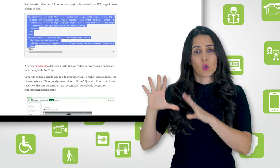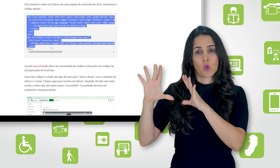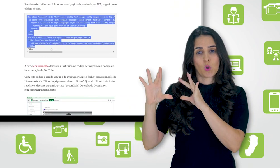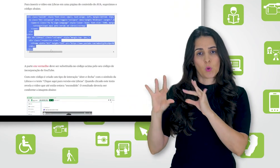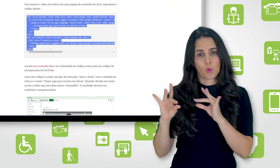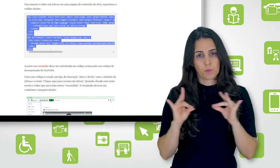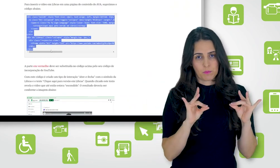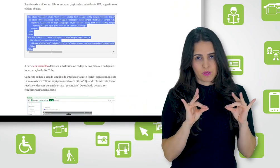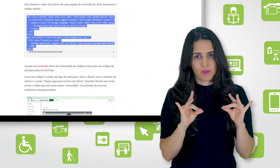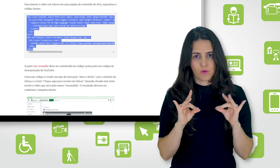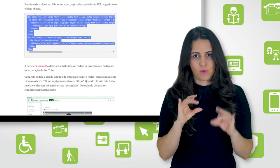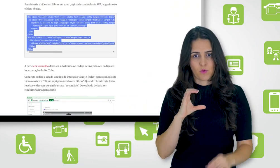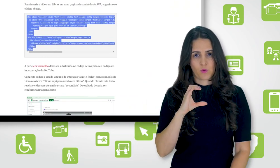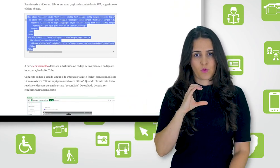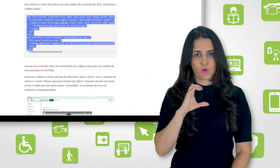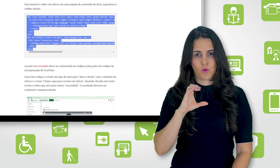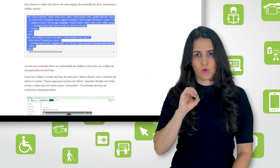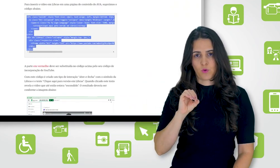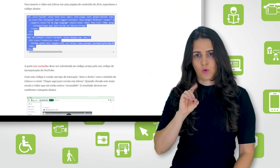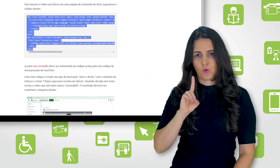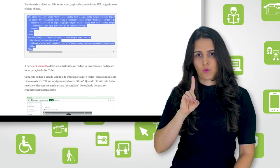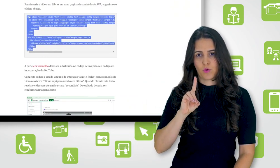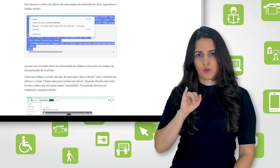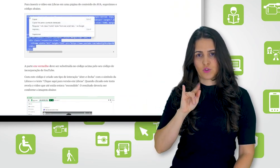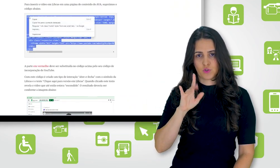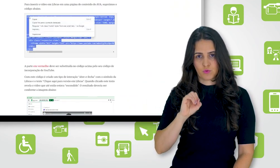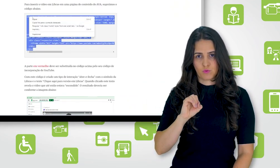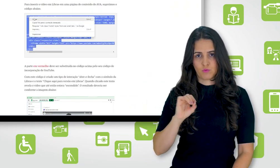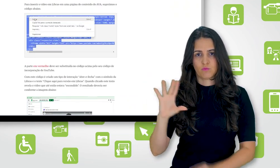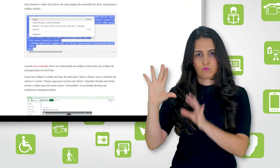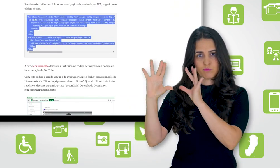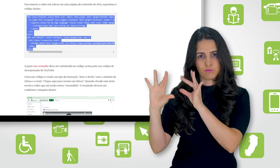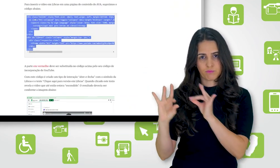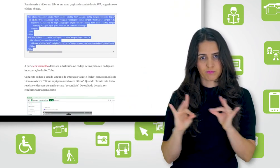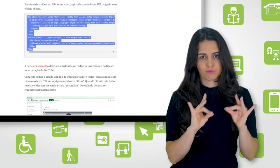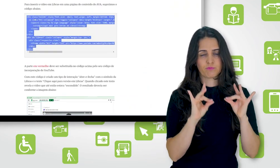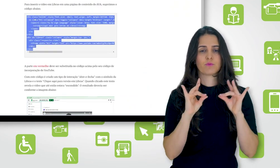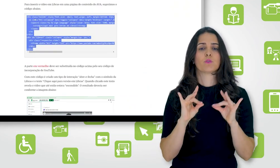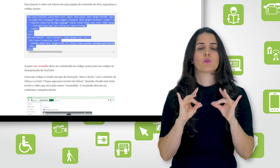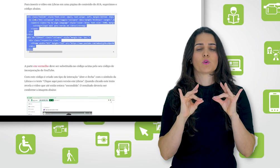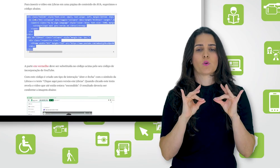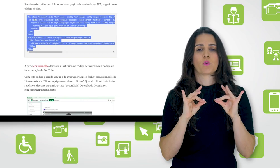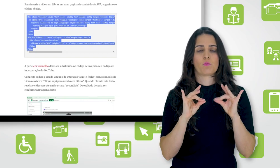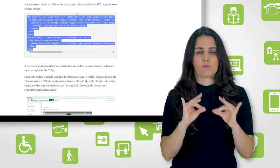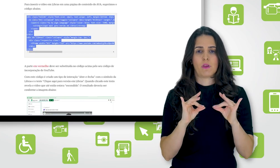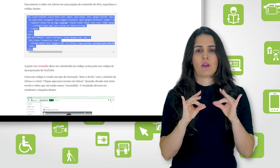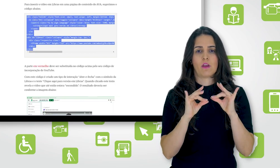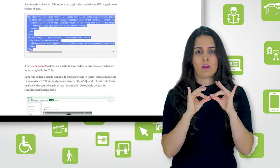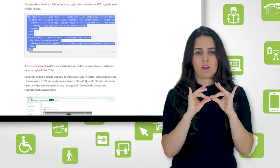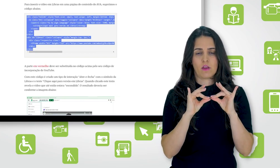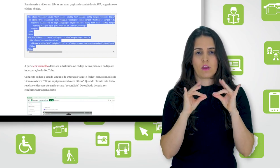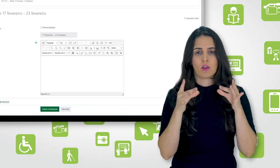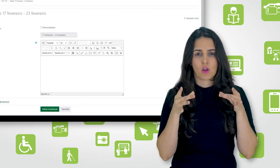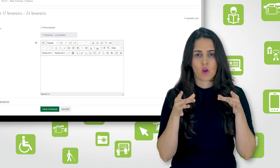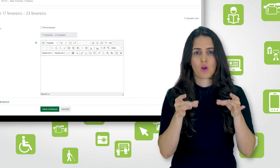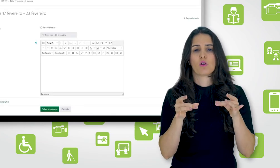este código observe para pegar todo o código então vamos copiar e vamos voltar